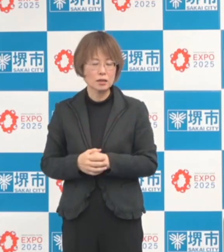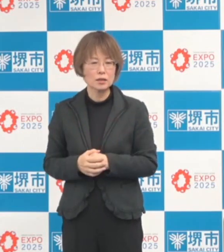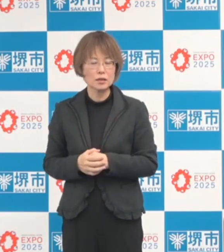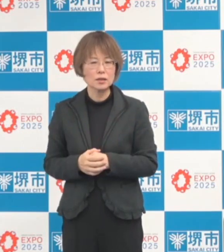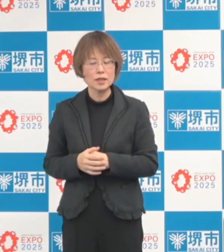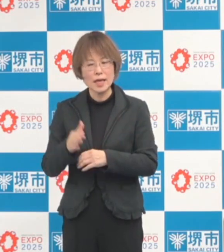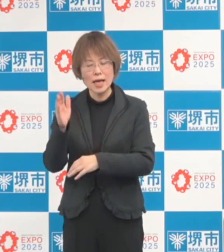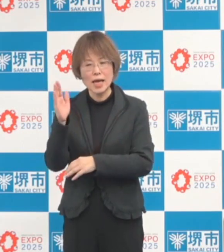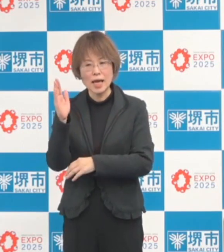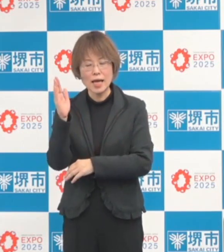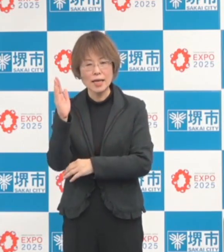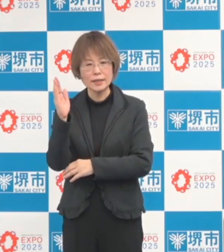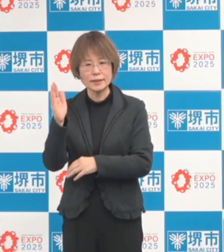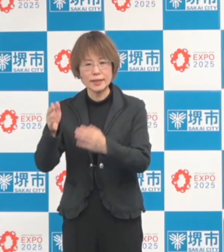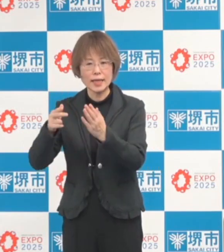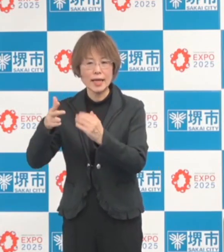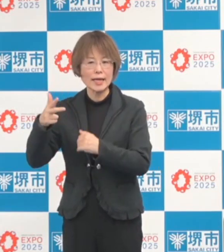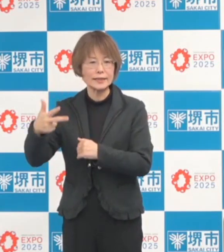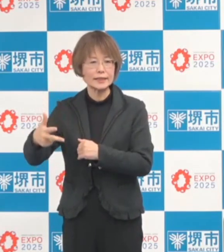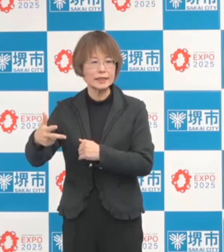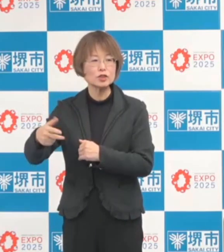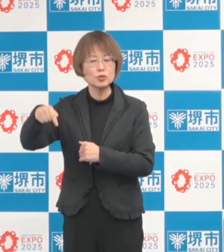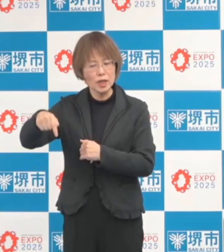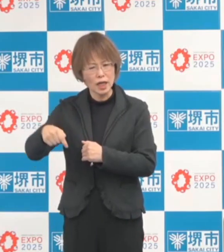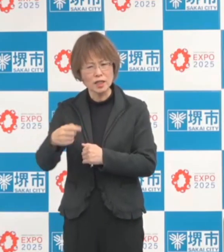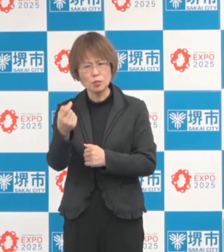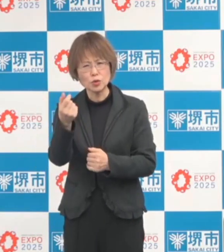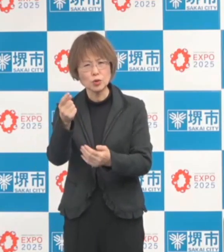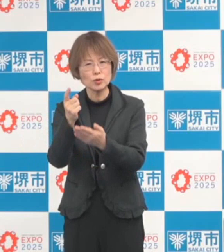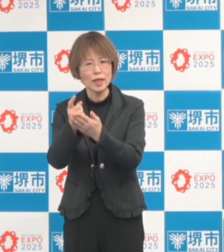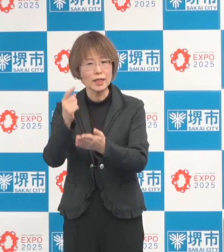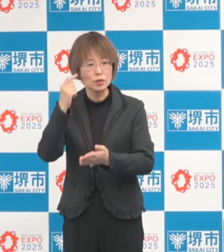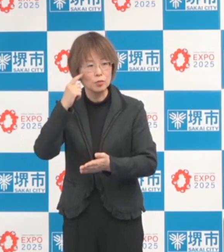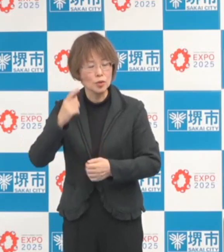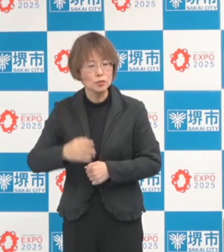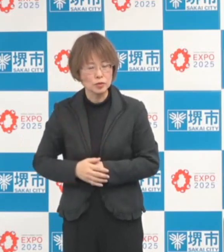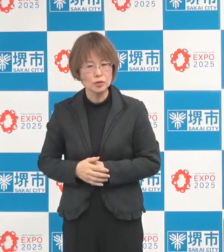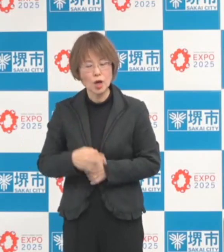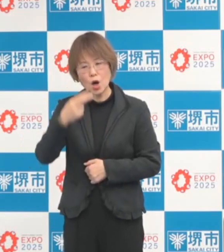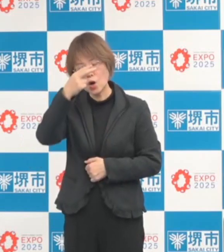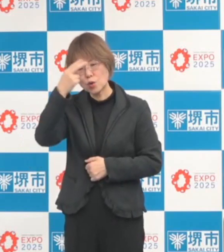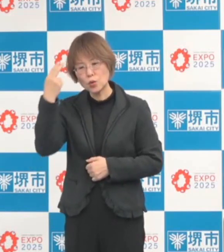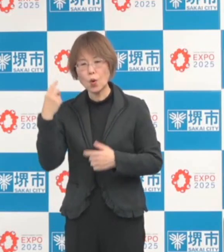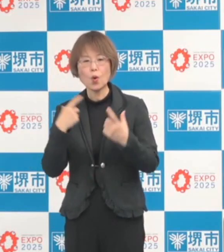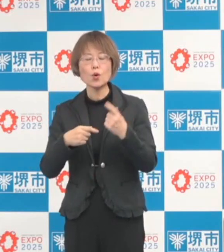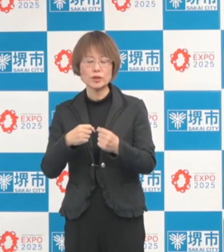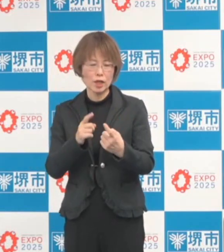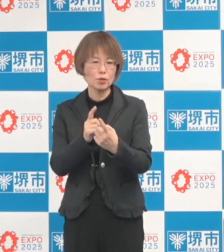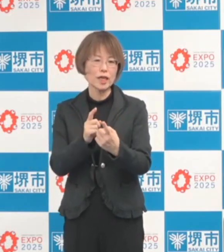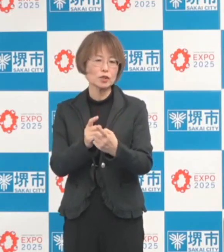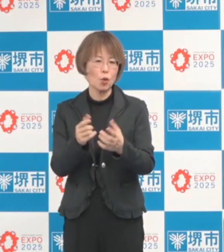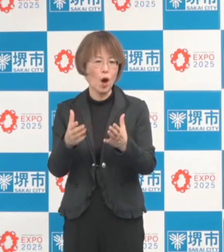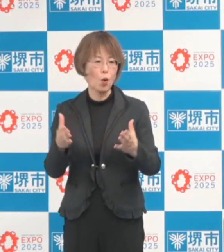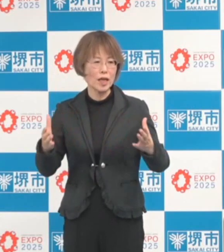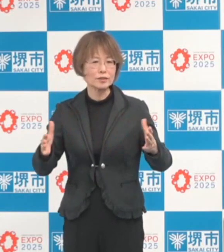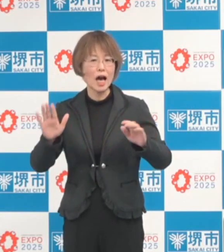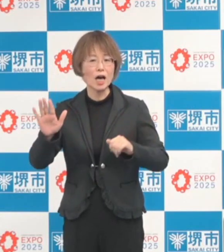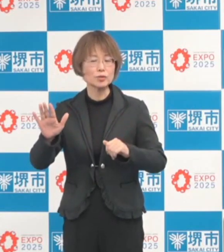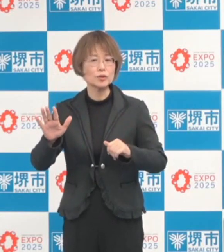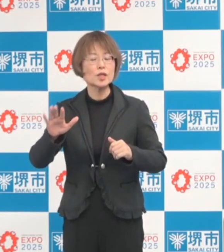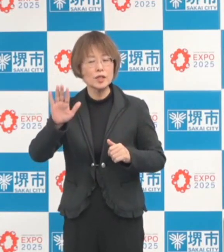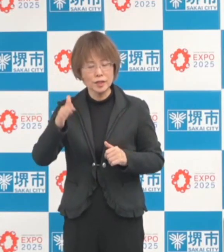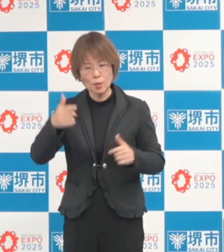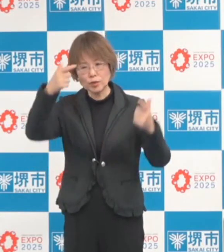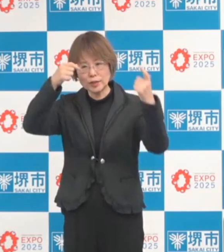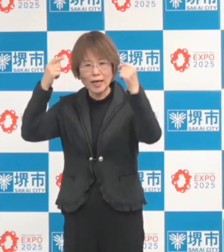数都市 2,3 都市に限られたと思いますが、高校生を行っているところは多いんですが、大学生に関しては